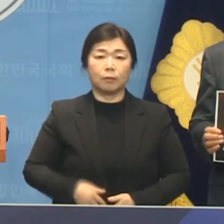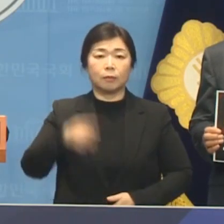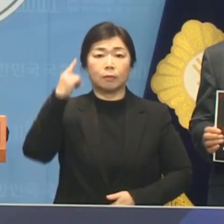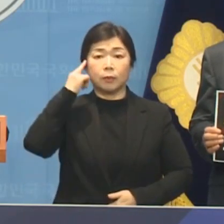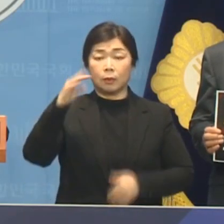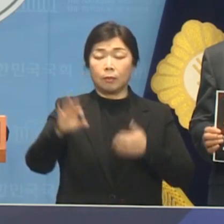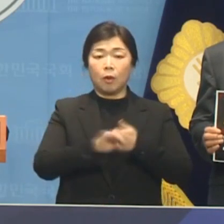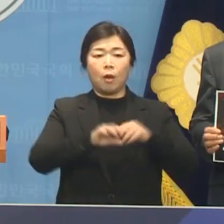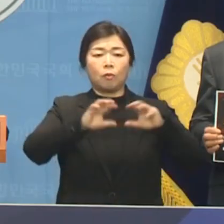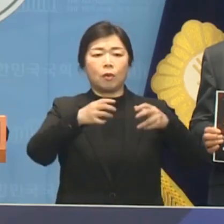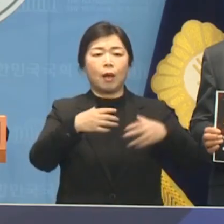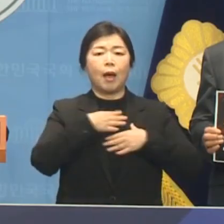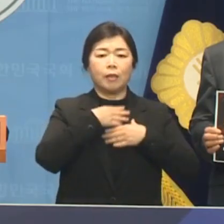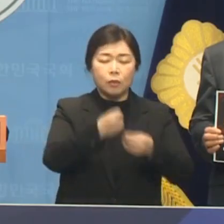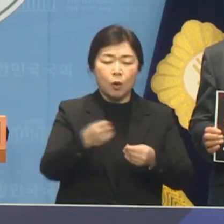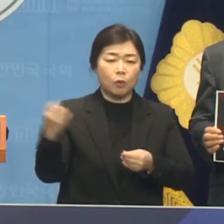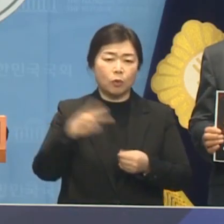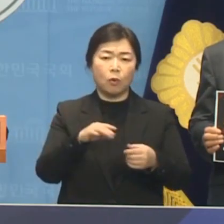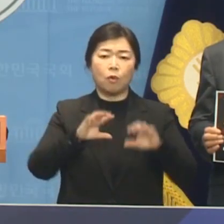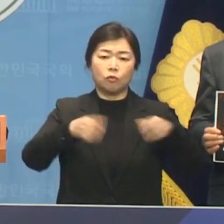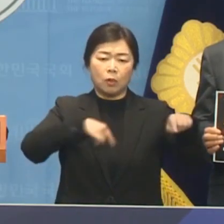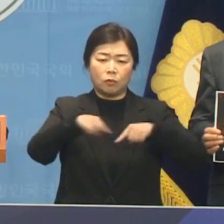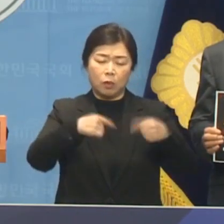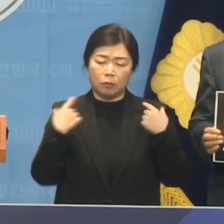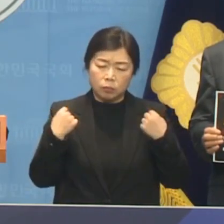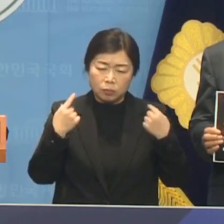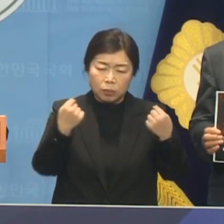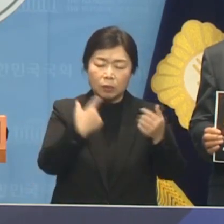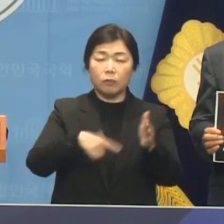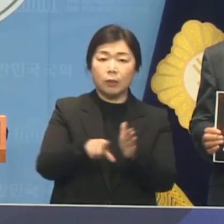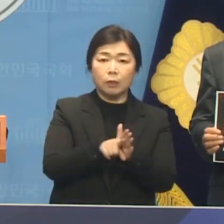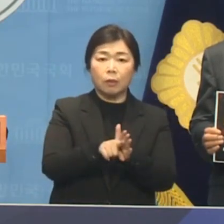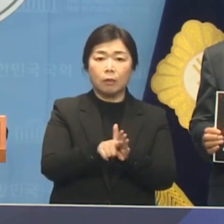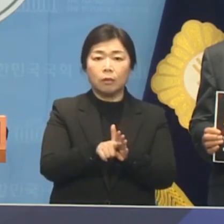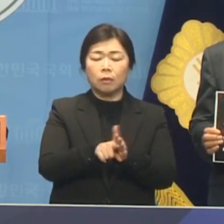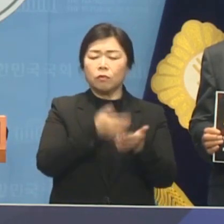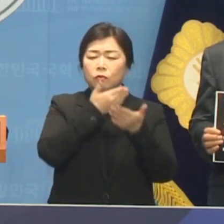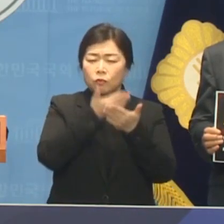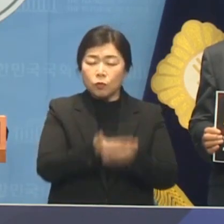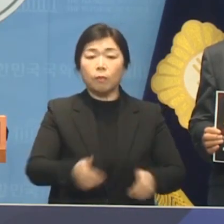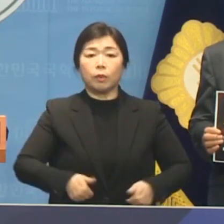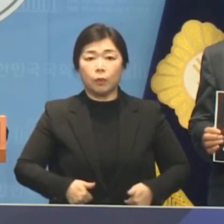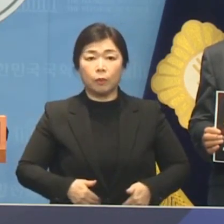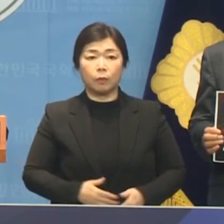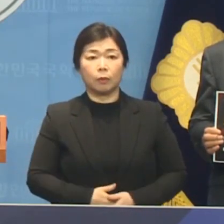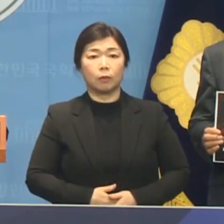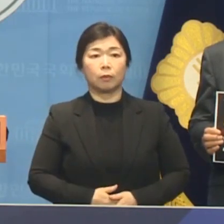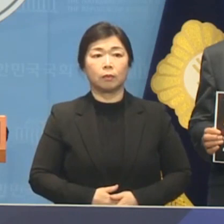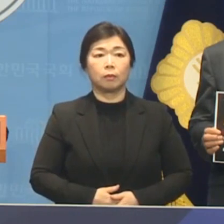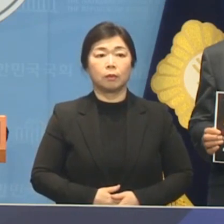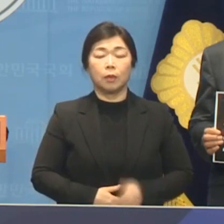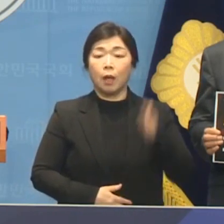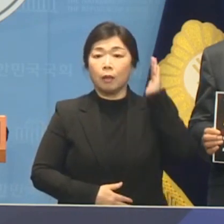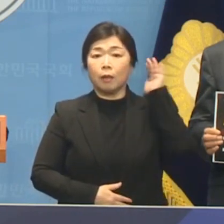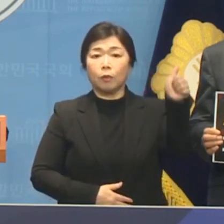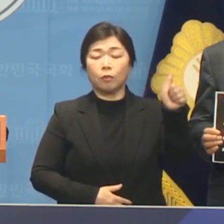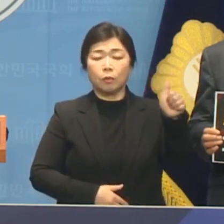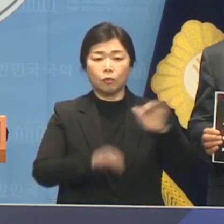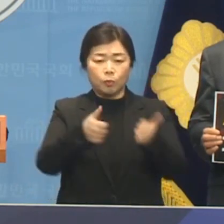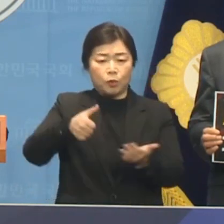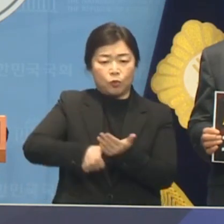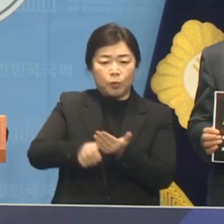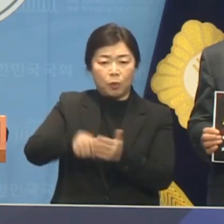안정성과 연속성을 위협할 수 있는 중대한 결정입니다. 대통령은 국민의 선택으로 선출된